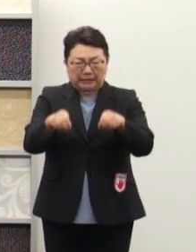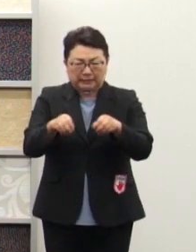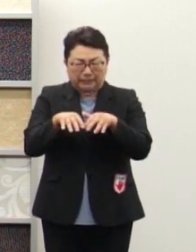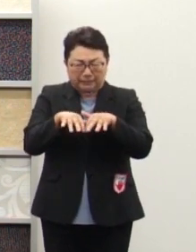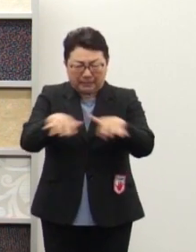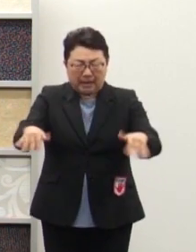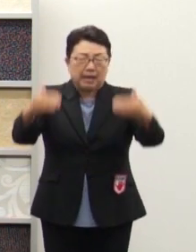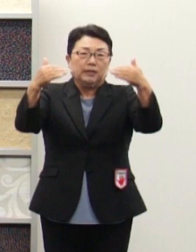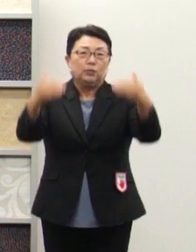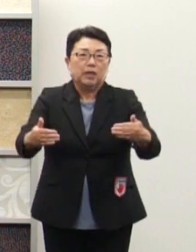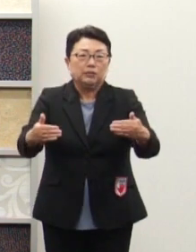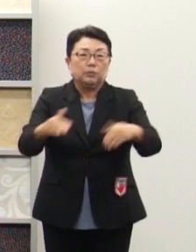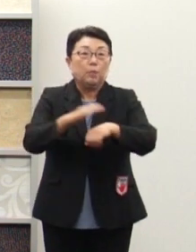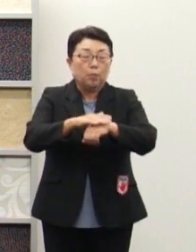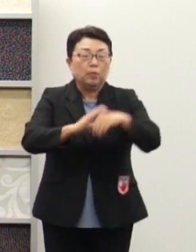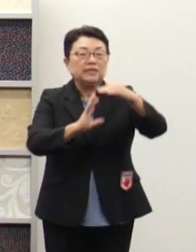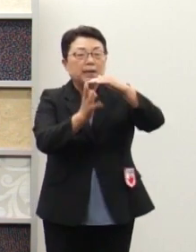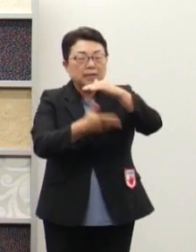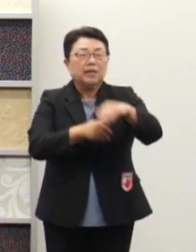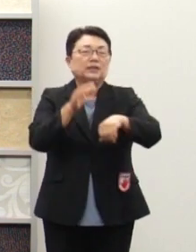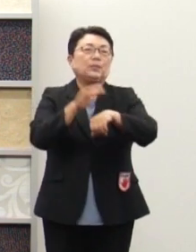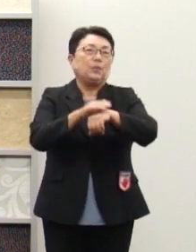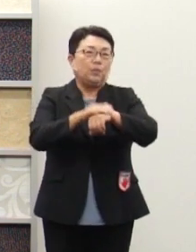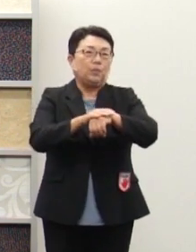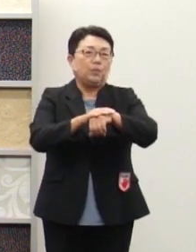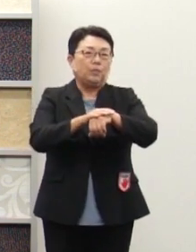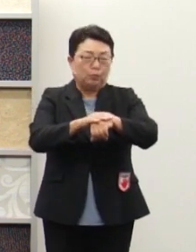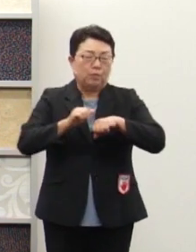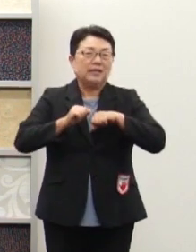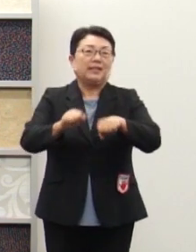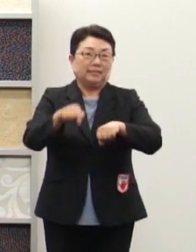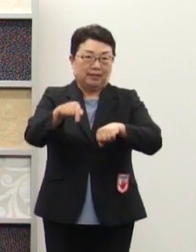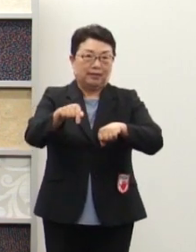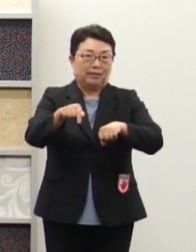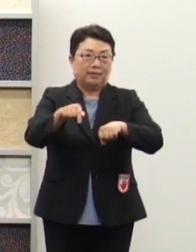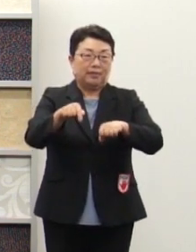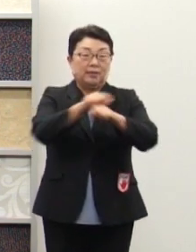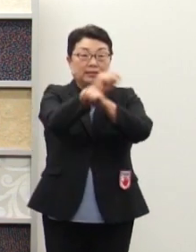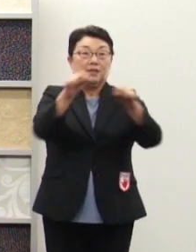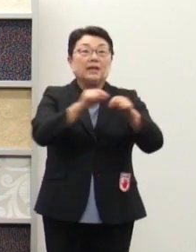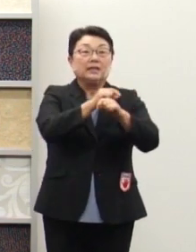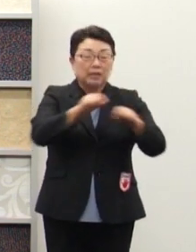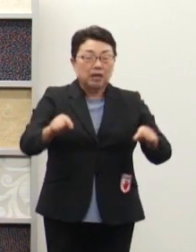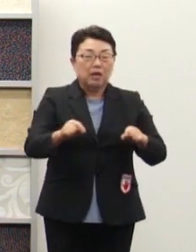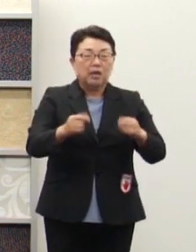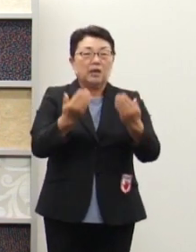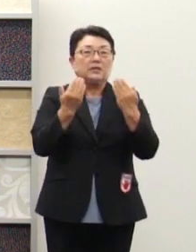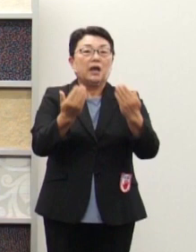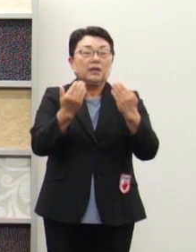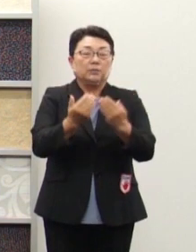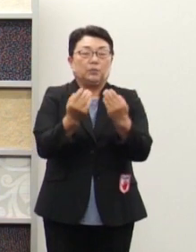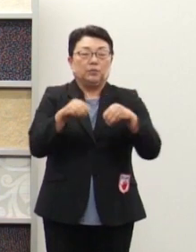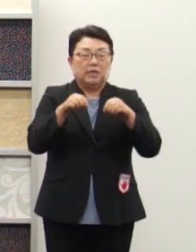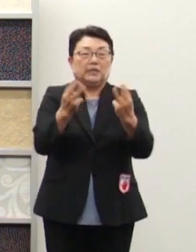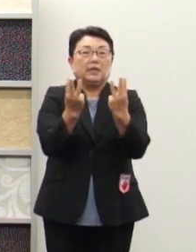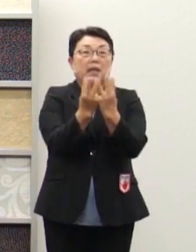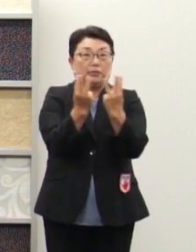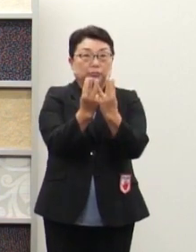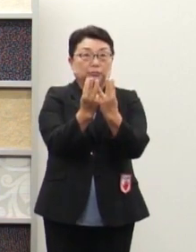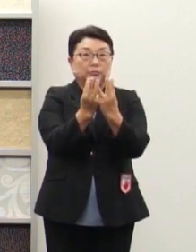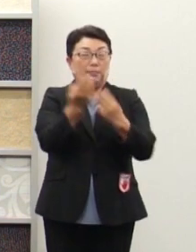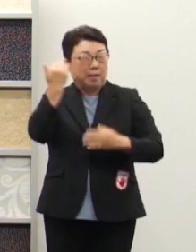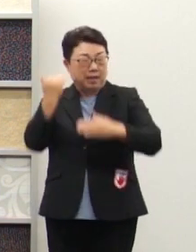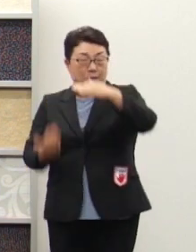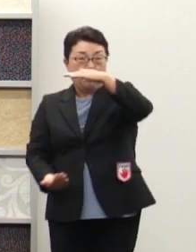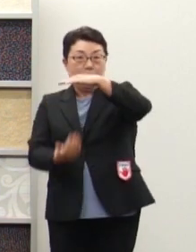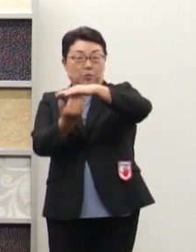ぐ新山梨方式、これを採用いたしました結果、公立学校の感染者数ですが、最も多い時期